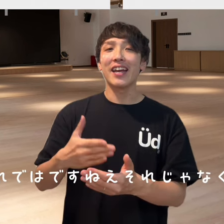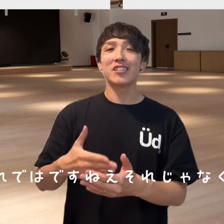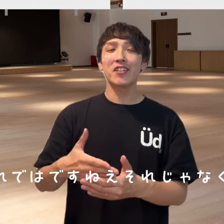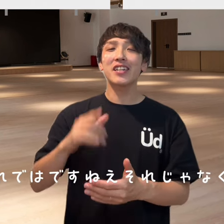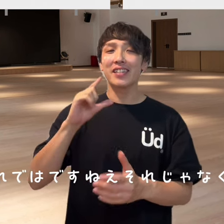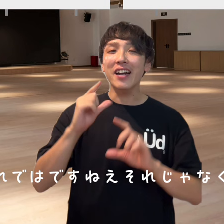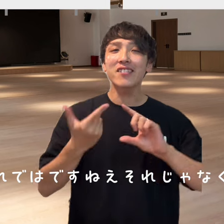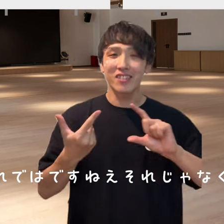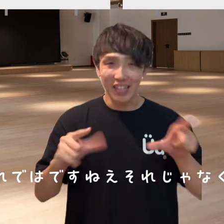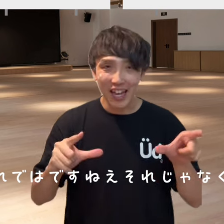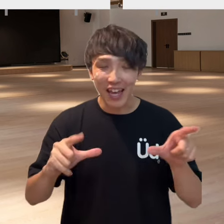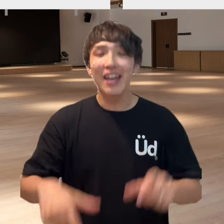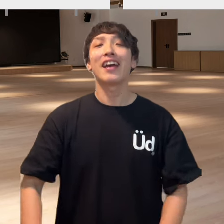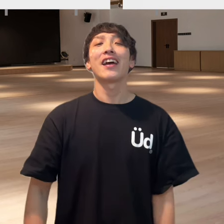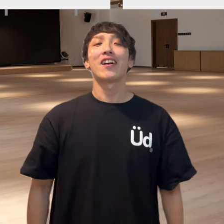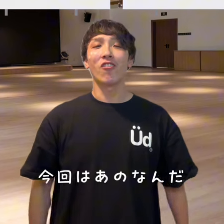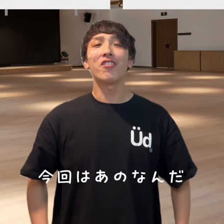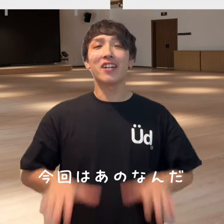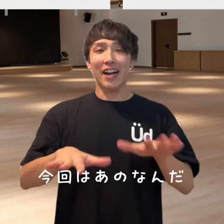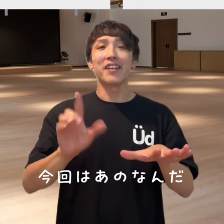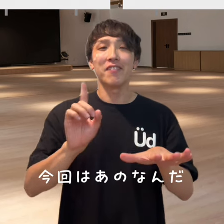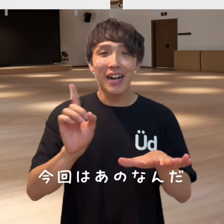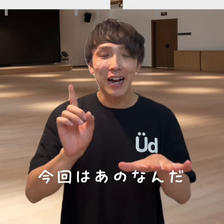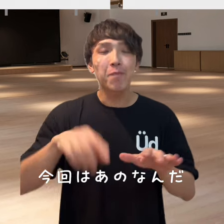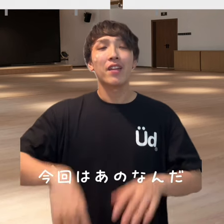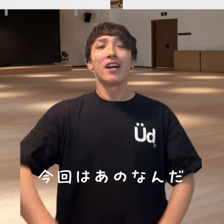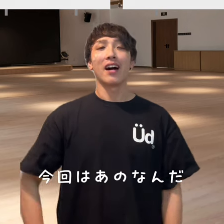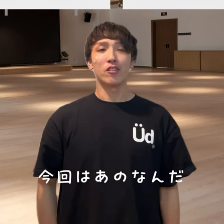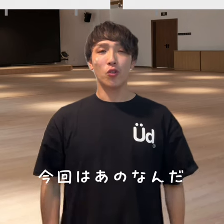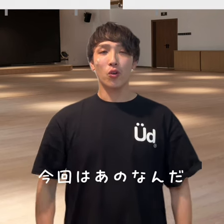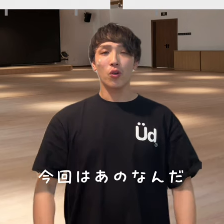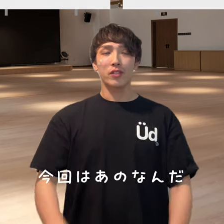それじゃなくて、今回はなんだ、